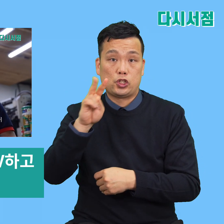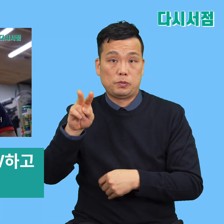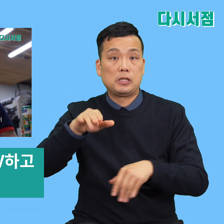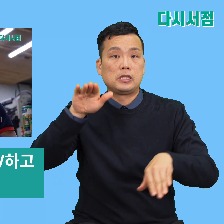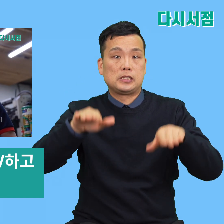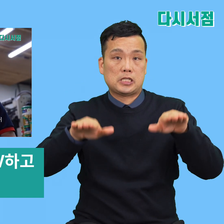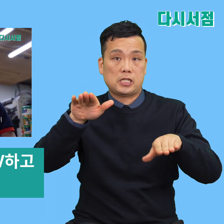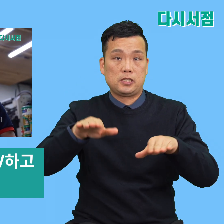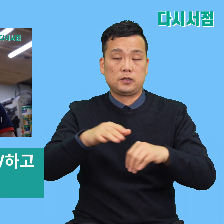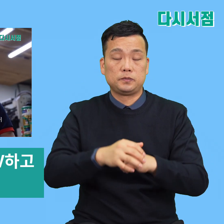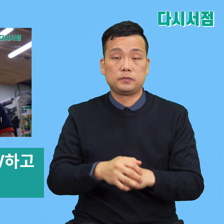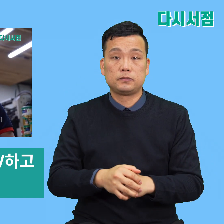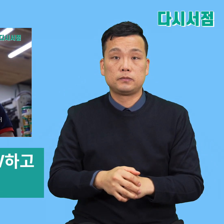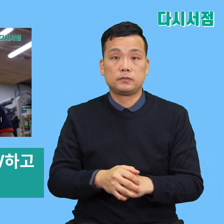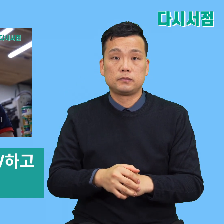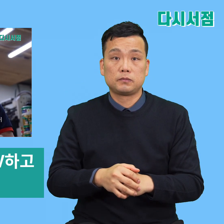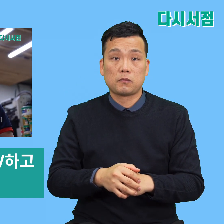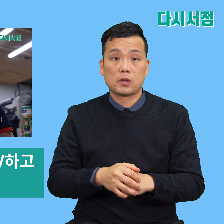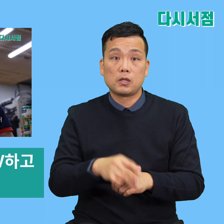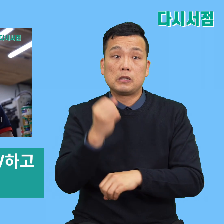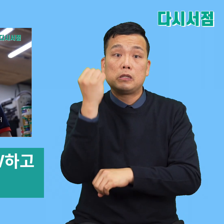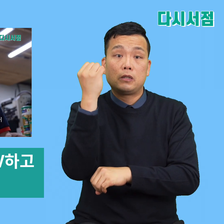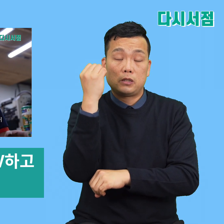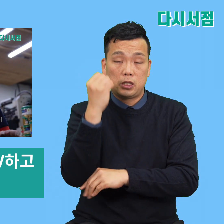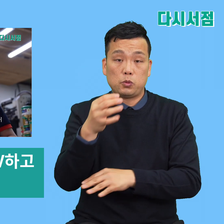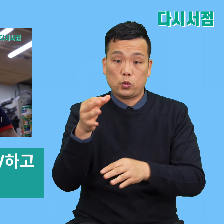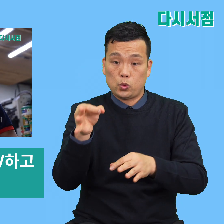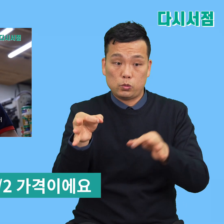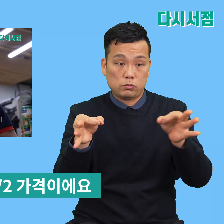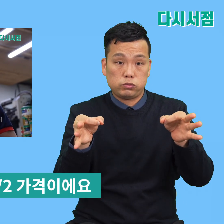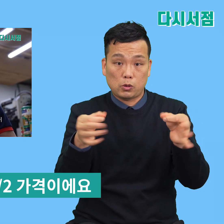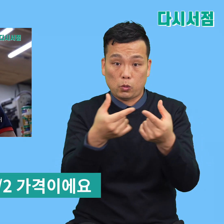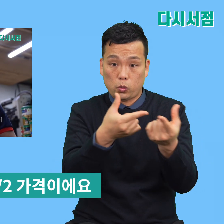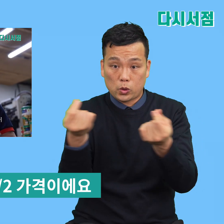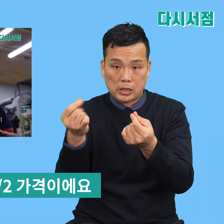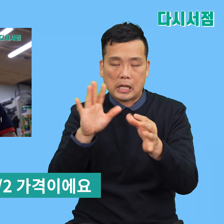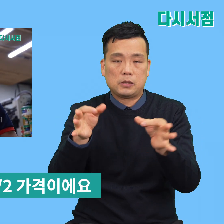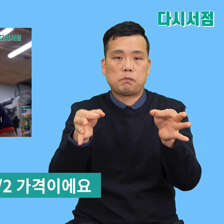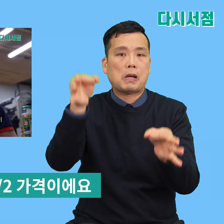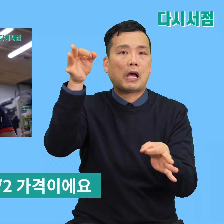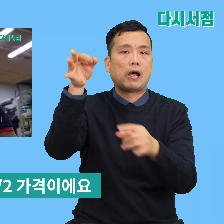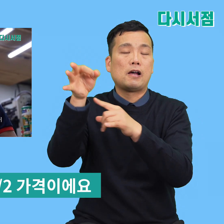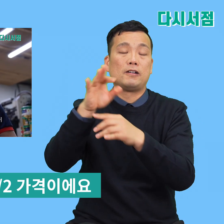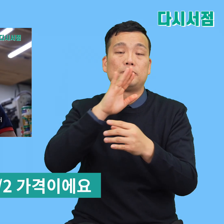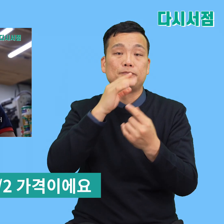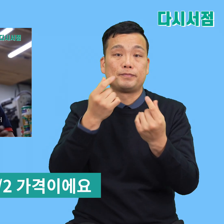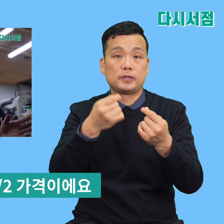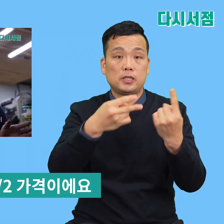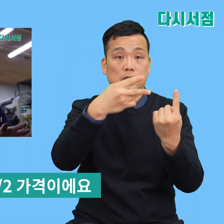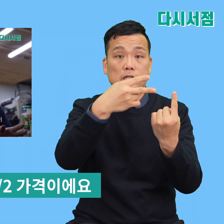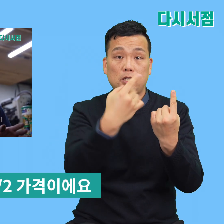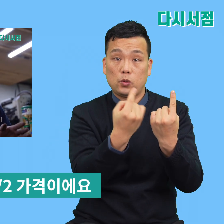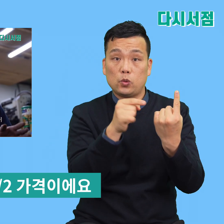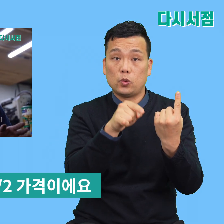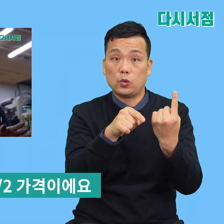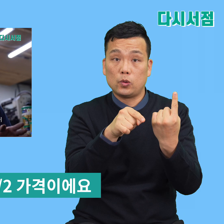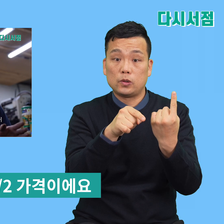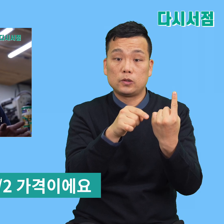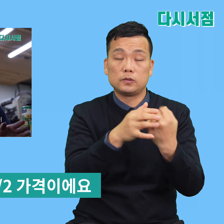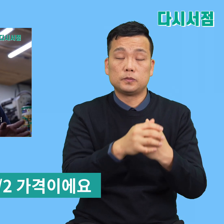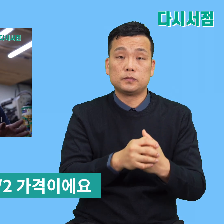왜 칼라 테레비하고 흑백 테레비하고 가격이 틀리듯이 그냥 10도짜리는 자